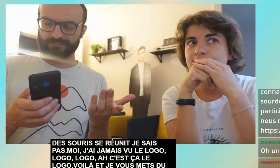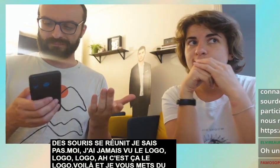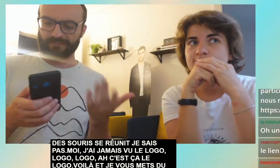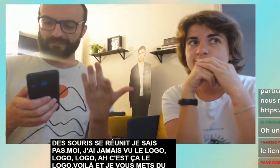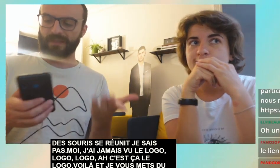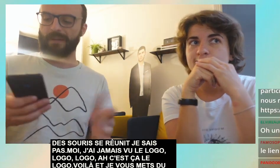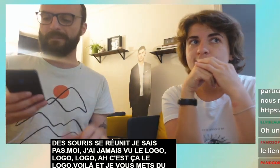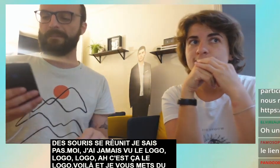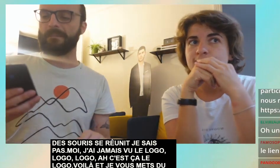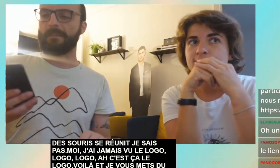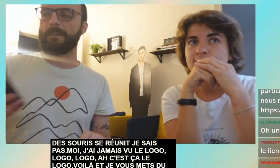Voilà.